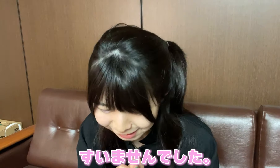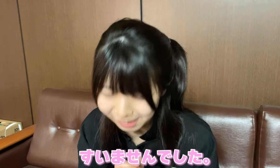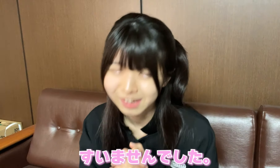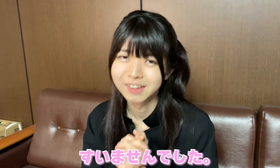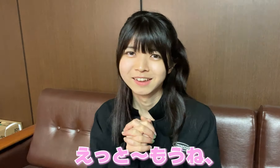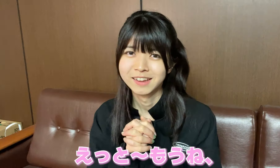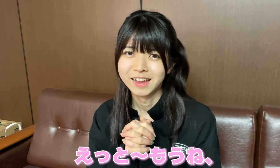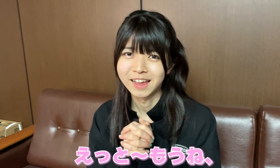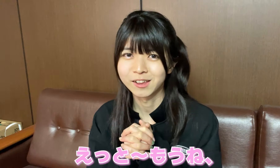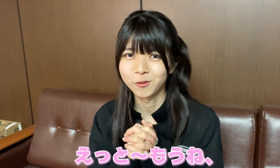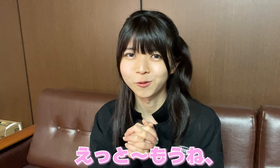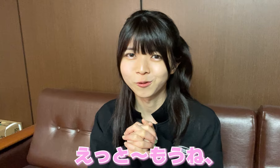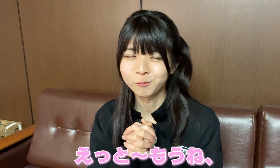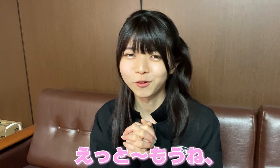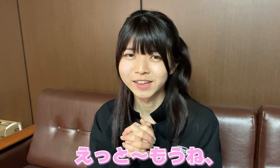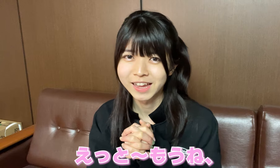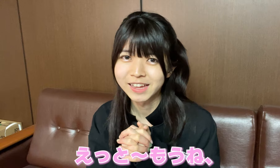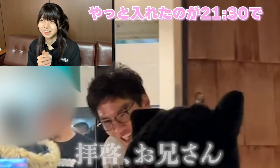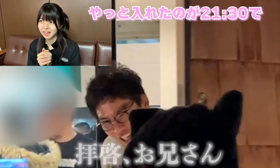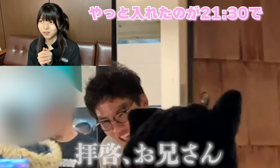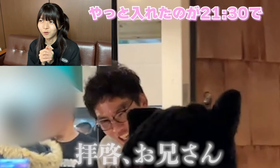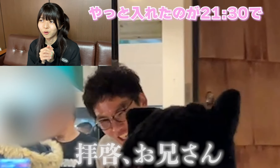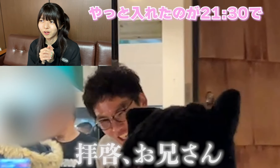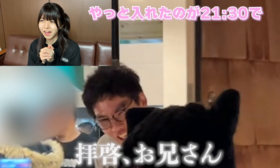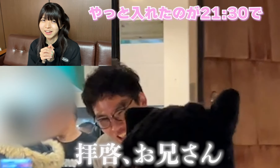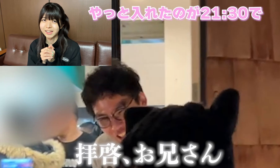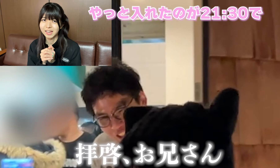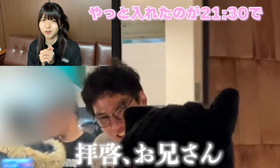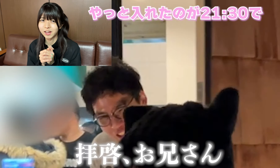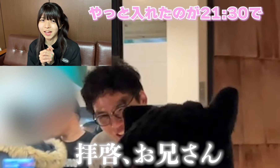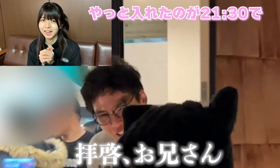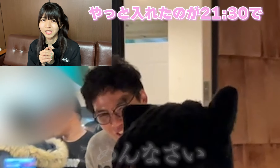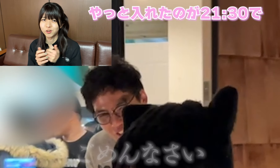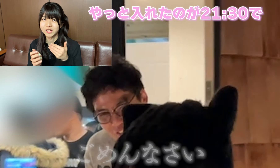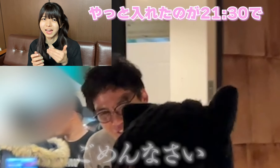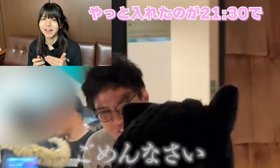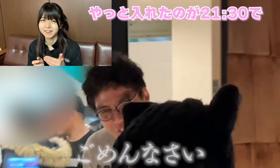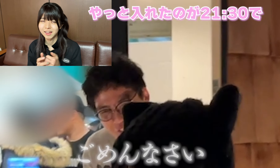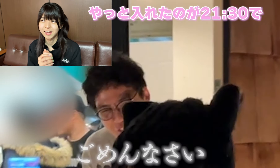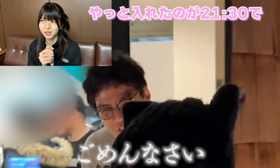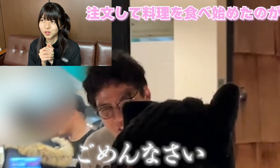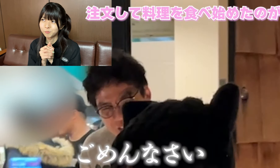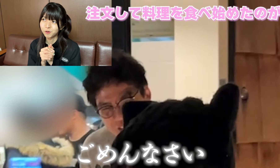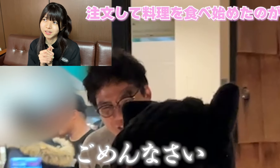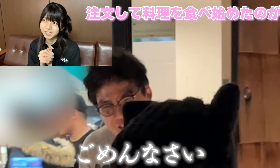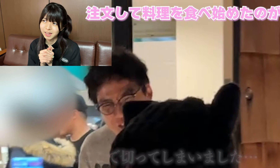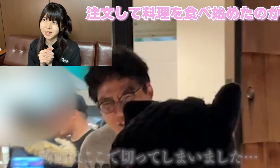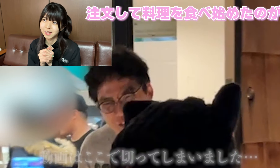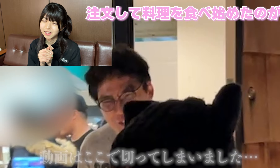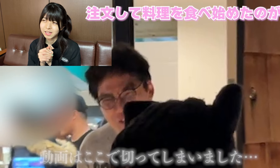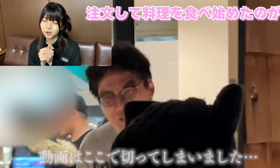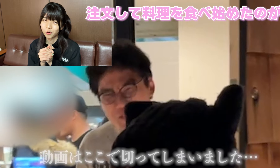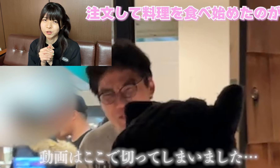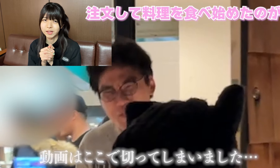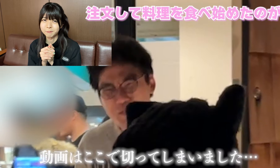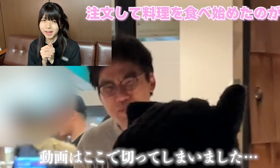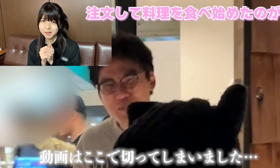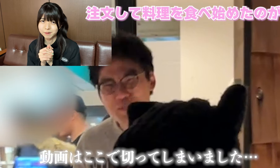。もうね、やっと入れたのが9時半で、注文行って料理を食べ始めた